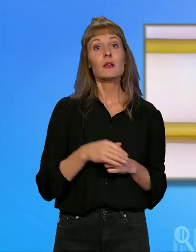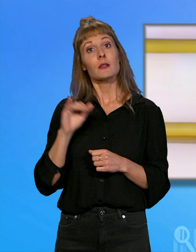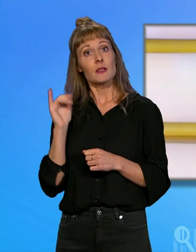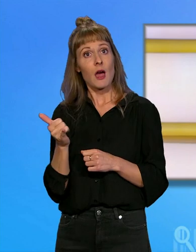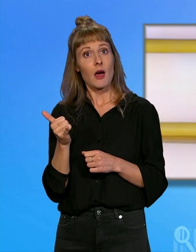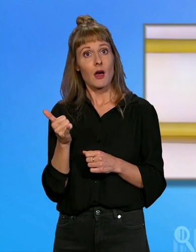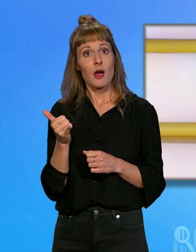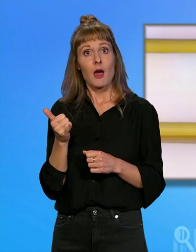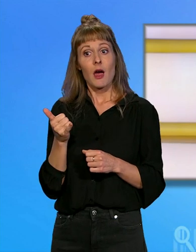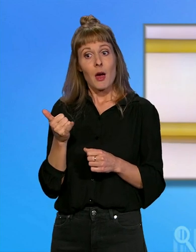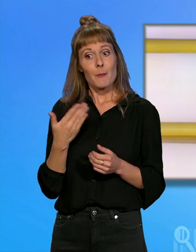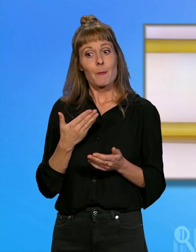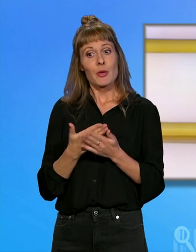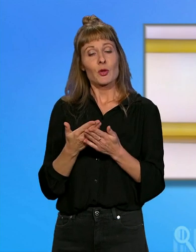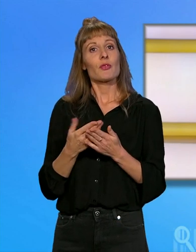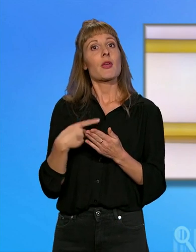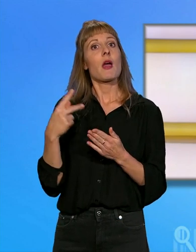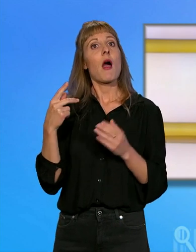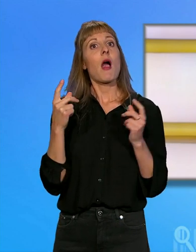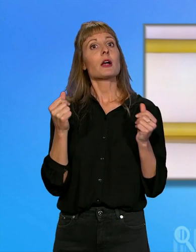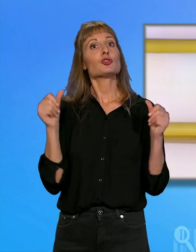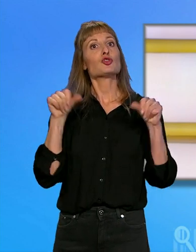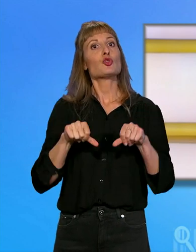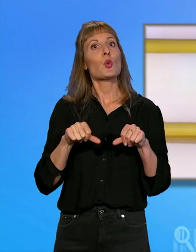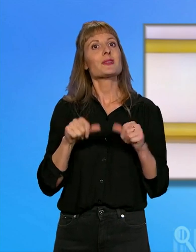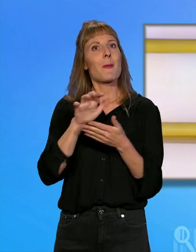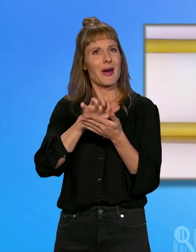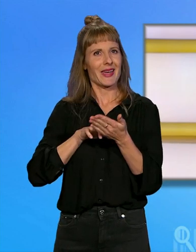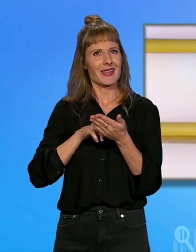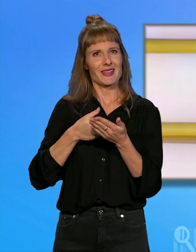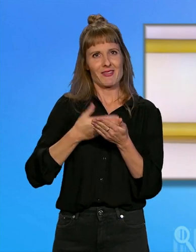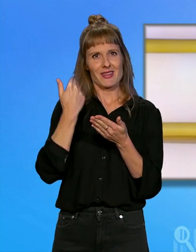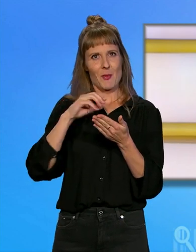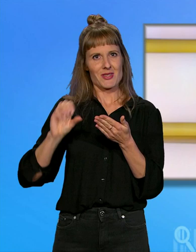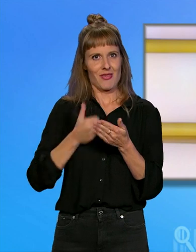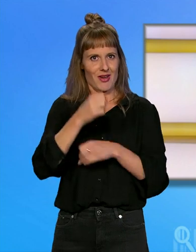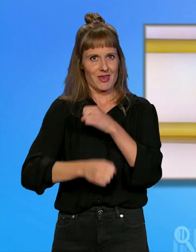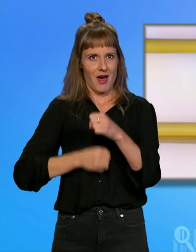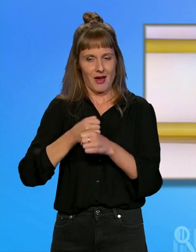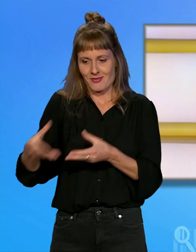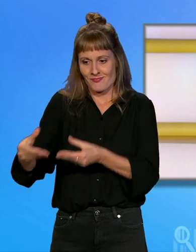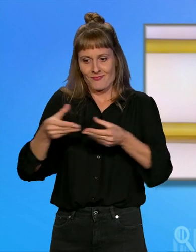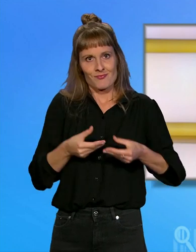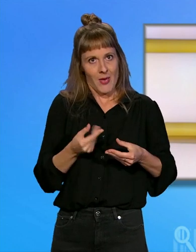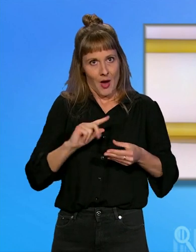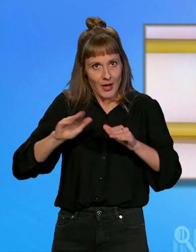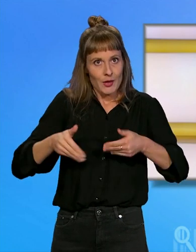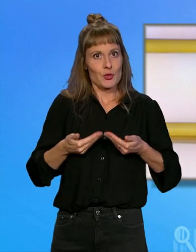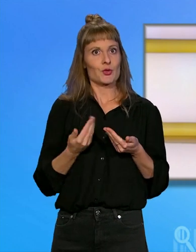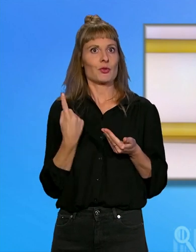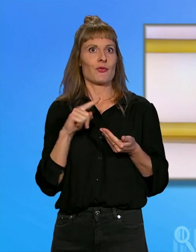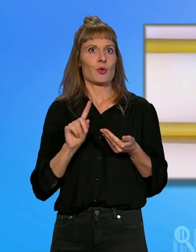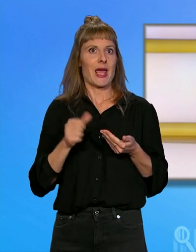eingangs erwähnte Kassensturzbericht im Anfang des Jahres sicherlich auch der erste Schritt auch für uns, ist wirklich, dass wir auf die Subunternehmer, auf die